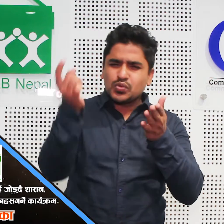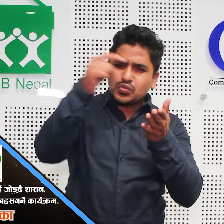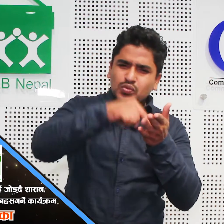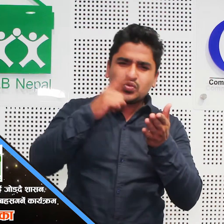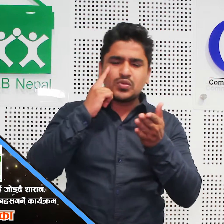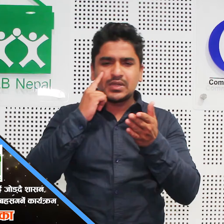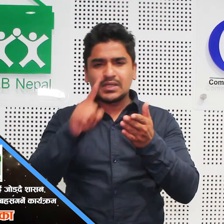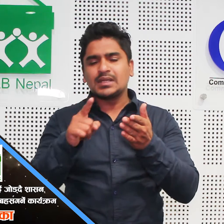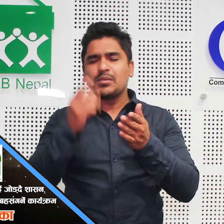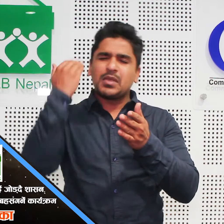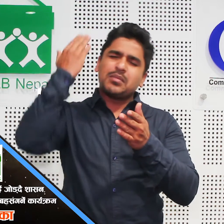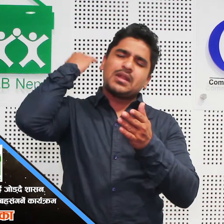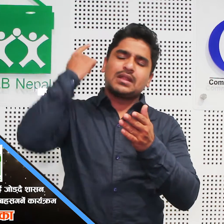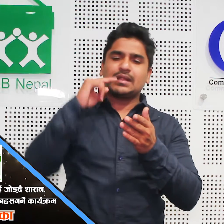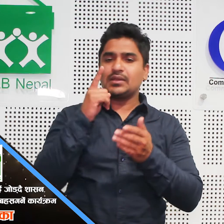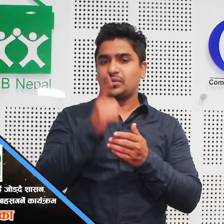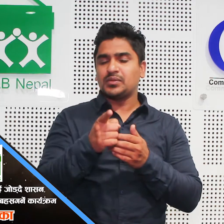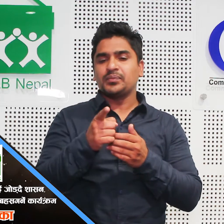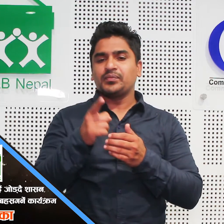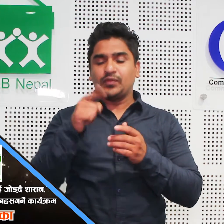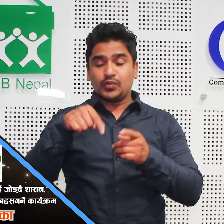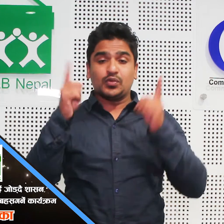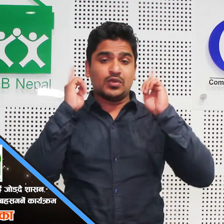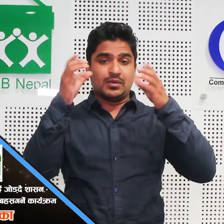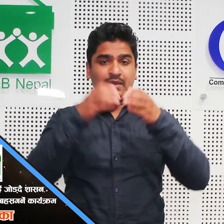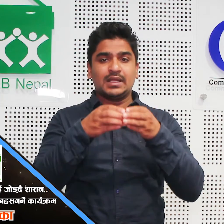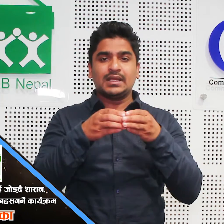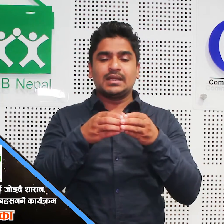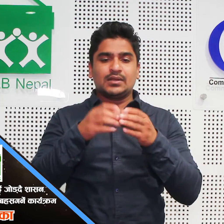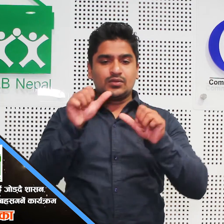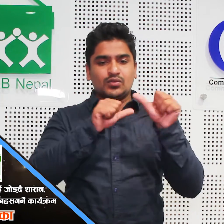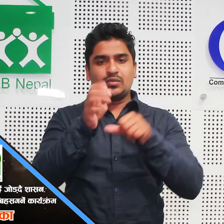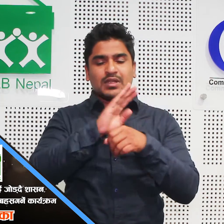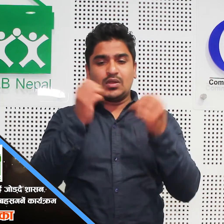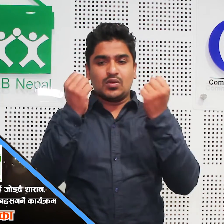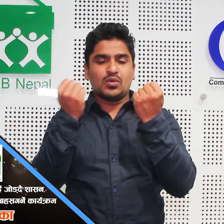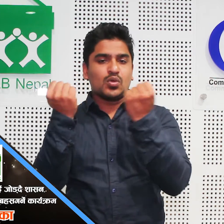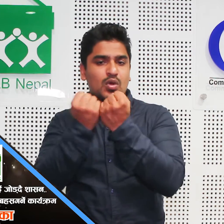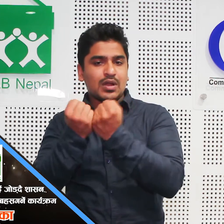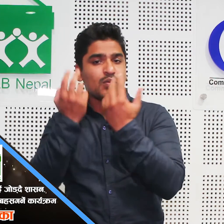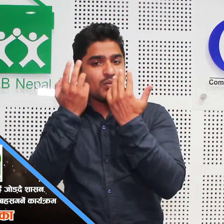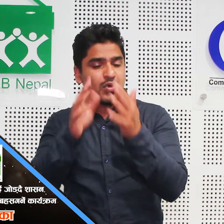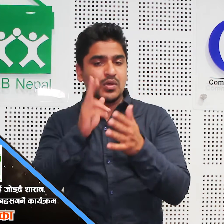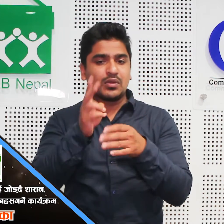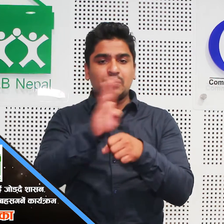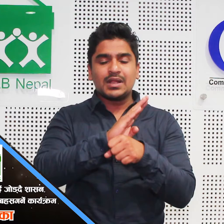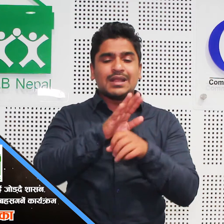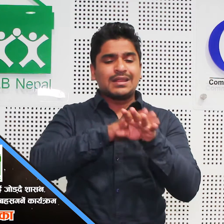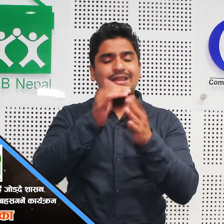बाबै पुर्खेदेखि हो यो, अनि मिथिला नगरपालिका, अनि जुन बेला हाम्रो लकडाउन पर्यो त्यो बेला हाम्रो धेरै किसानको हामी